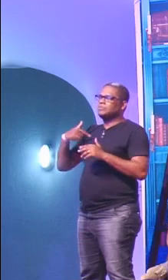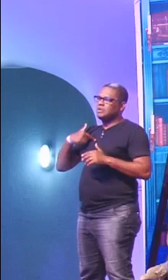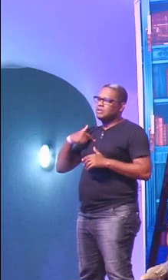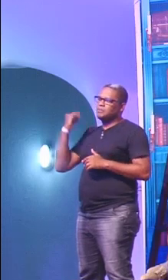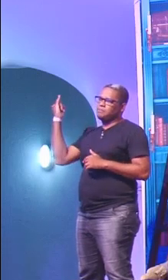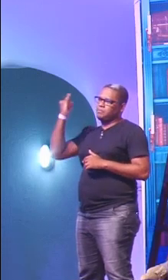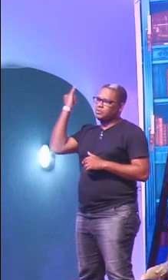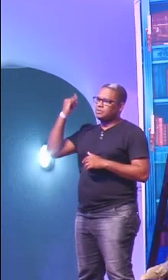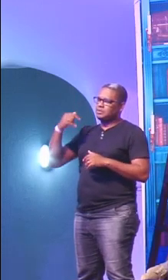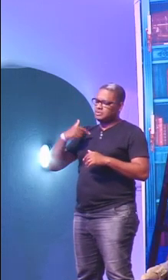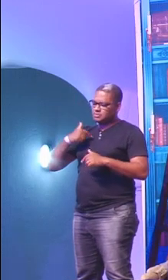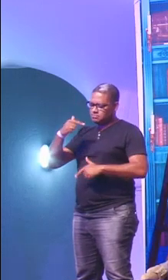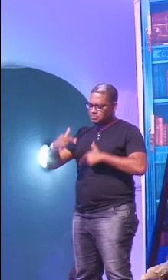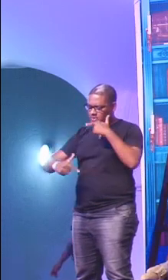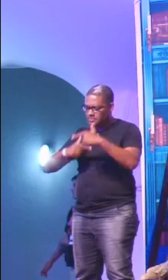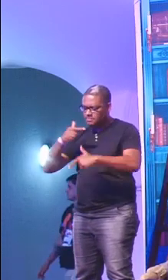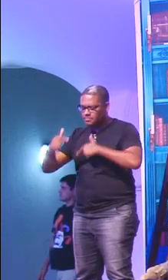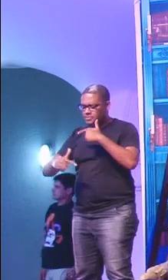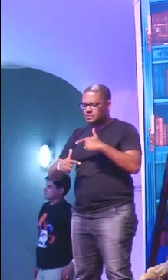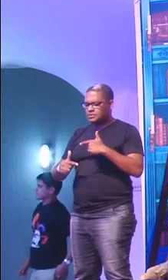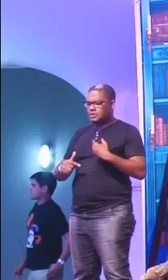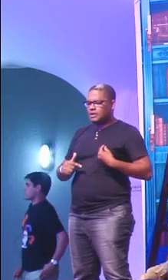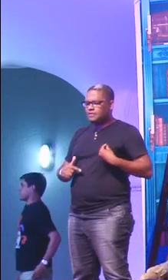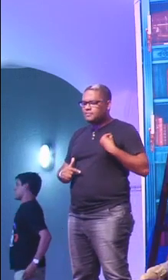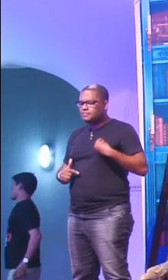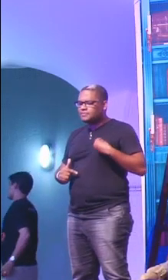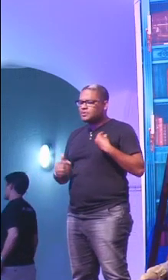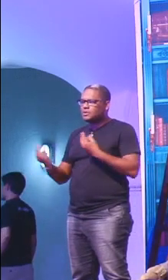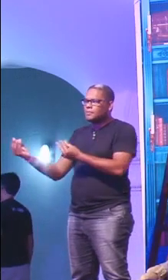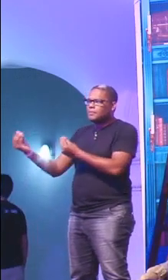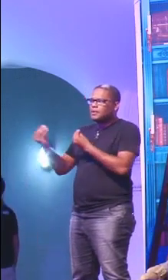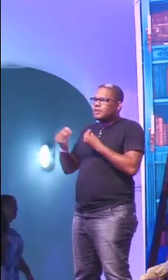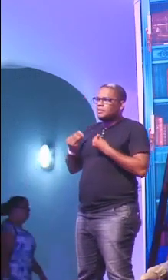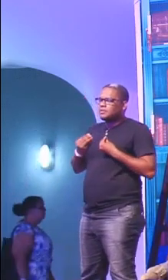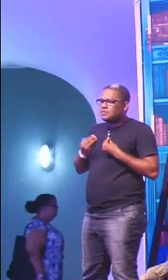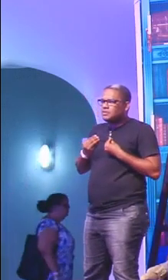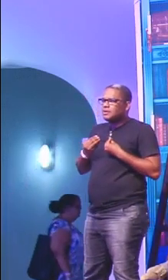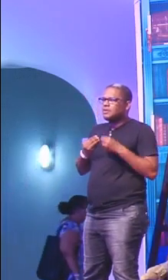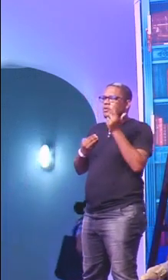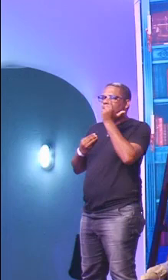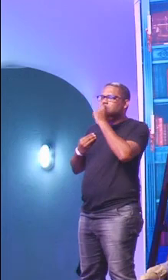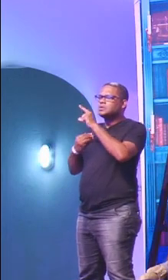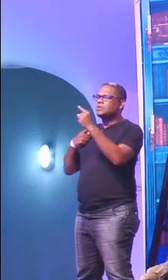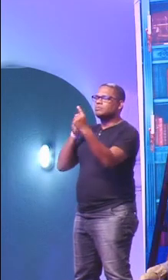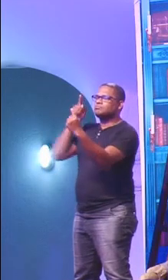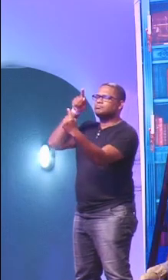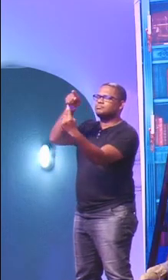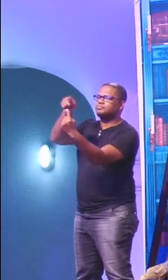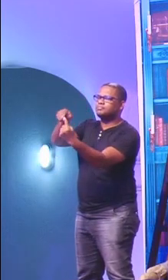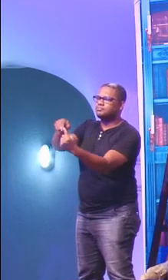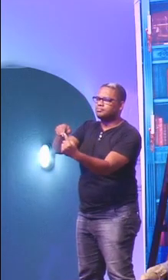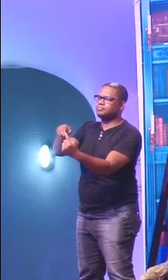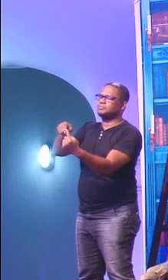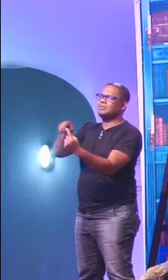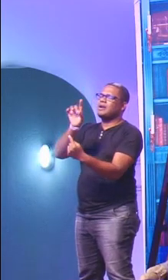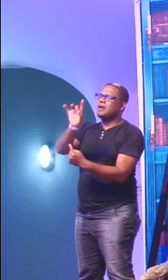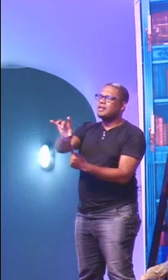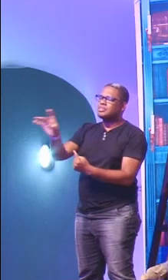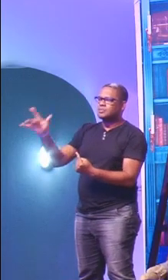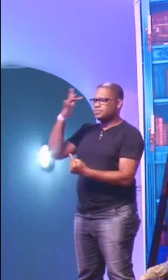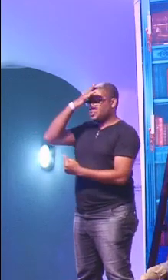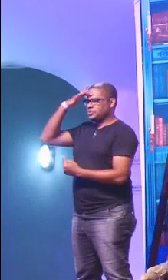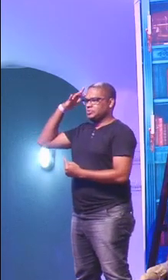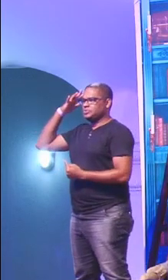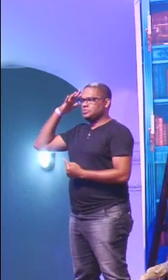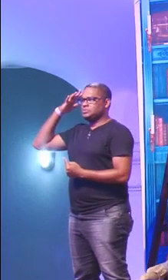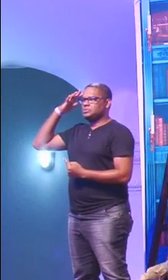de se ter um trabalho. A vida nos é dada para reconhecermos o destino sagrado de cada ser, e só